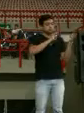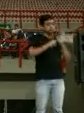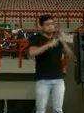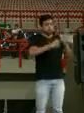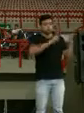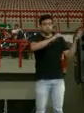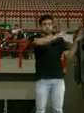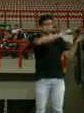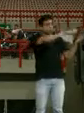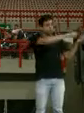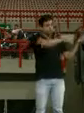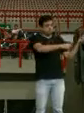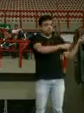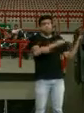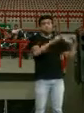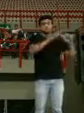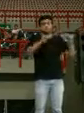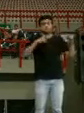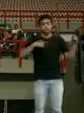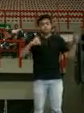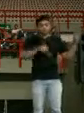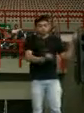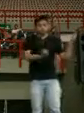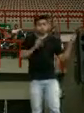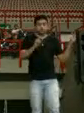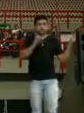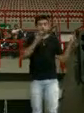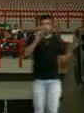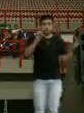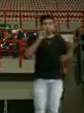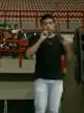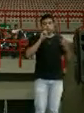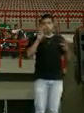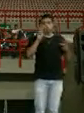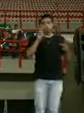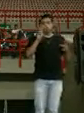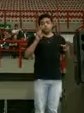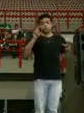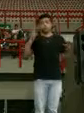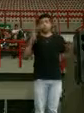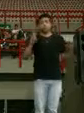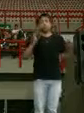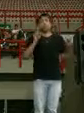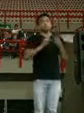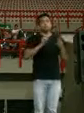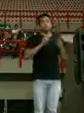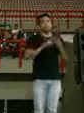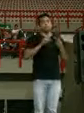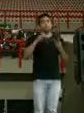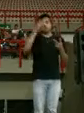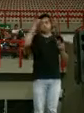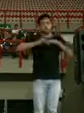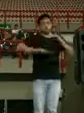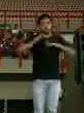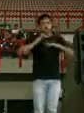figura. Para produzir sons mais agudos ou mais graves, o violinista dispõe de 2